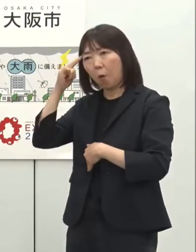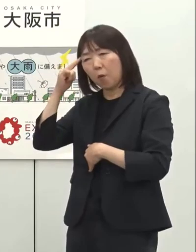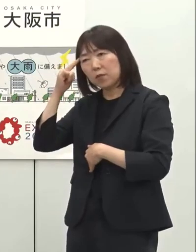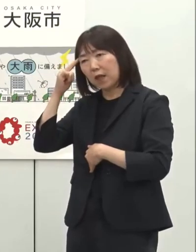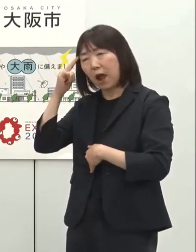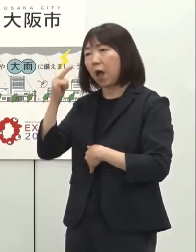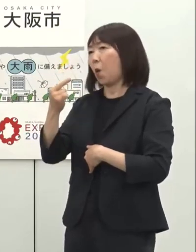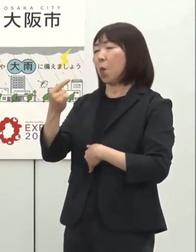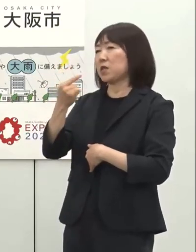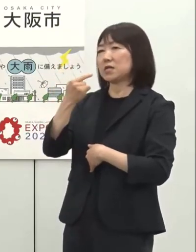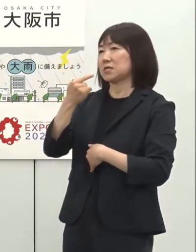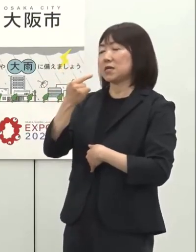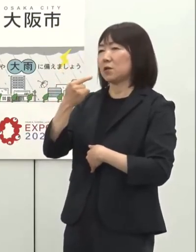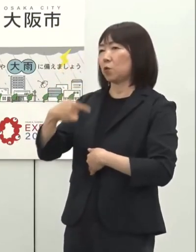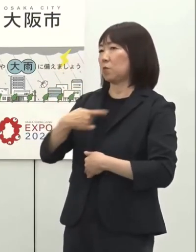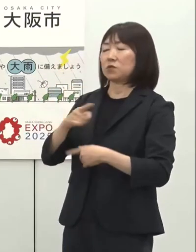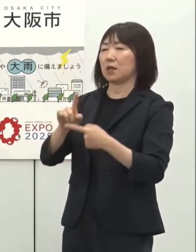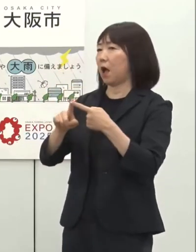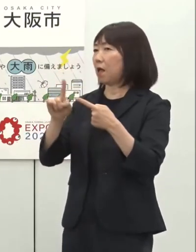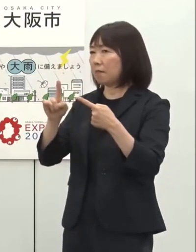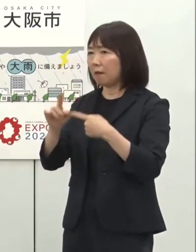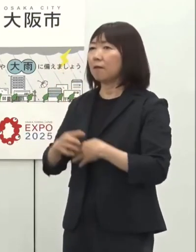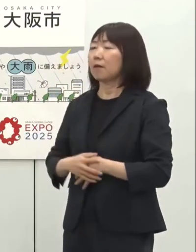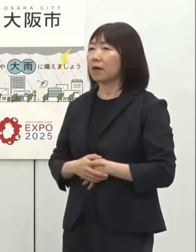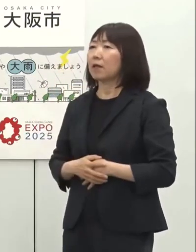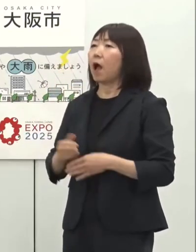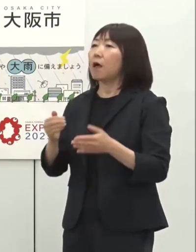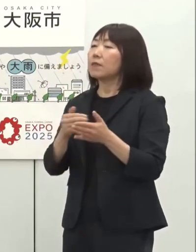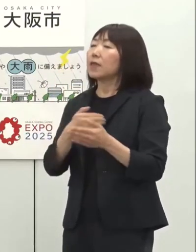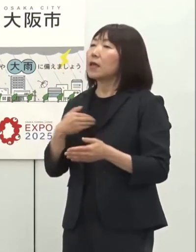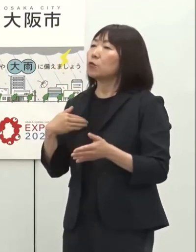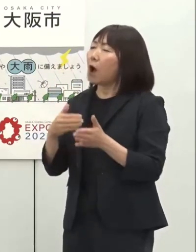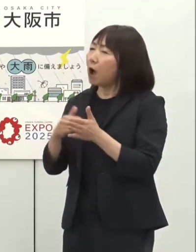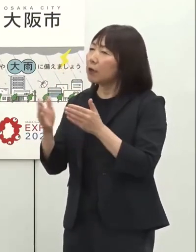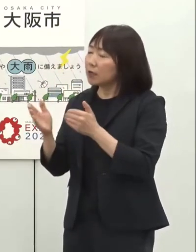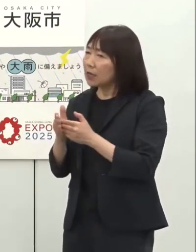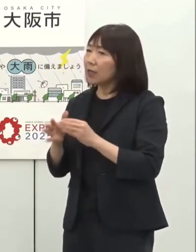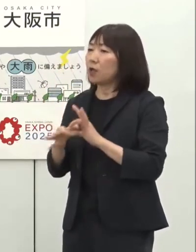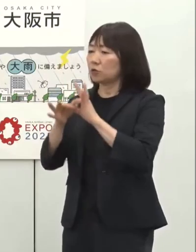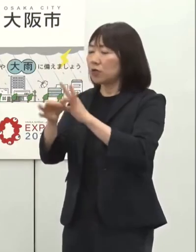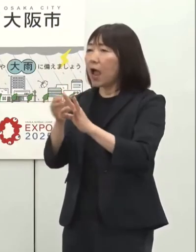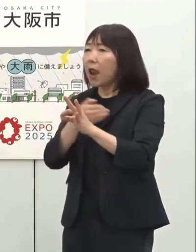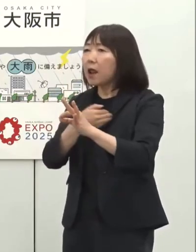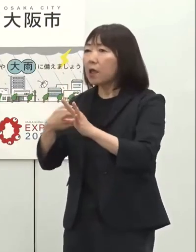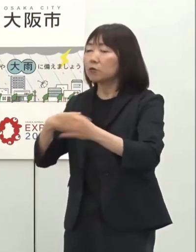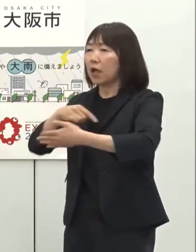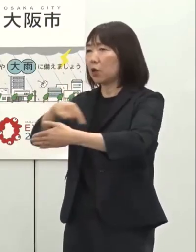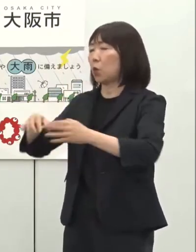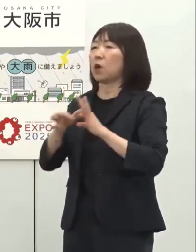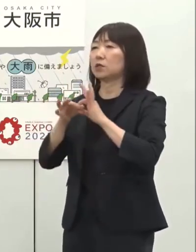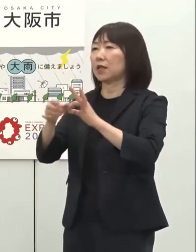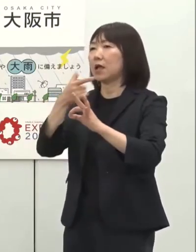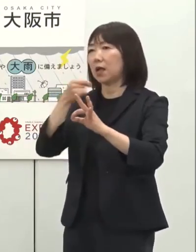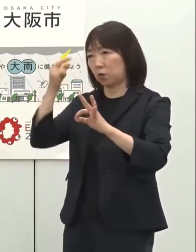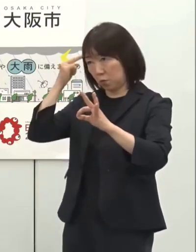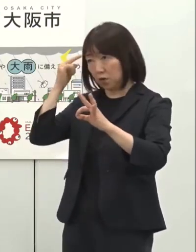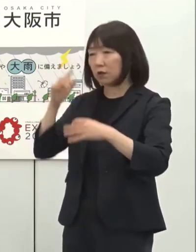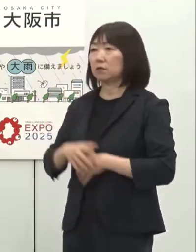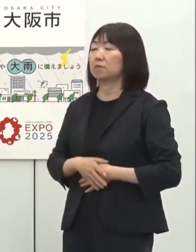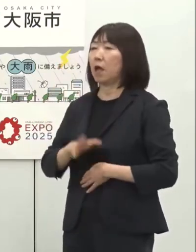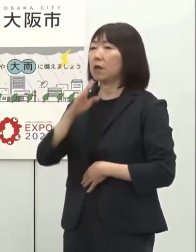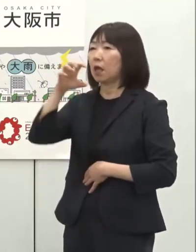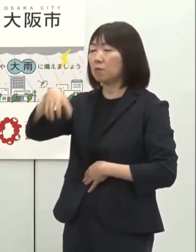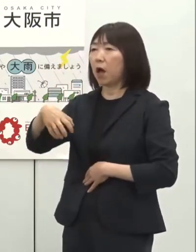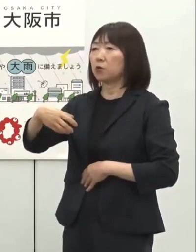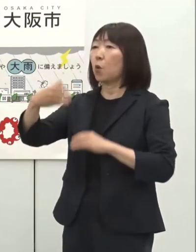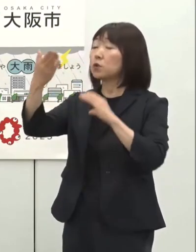本意ではないのでですね、可能な限りやっぱりお伝えできるものは伝えていくべきだというふうに思います。現場の写真一つ撮ってもなんか